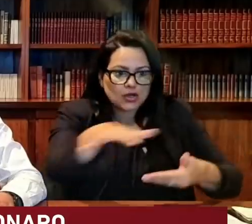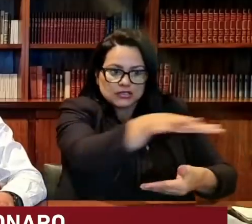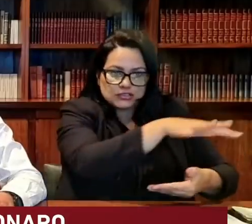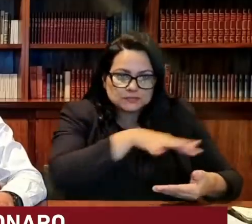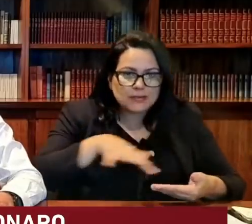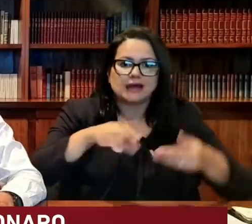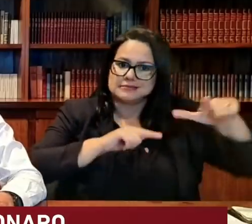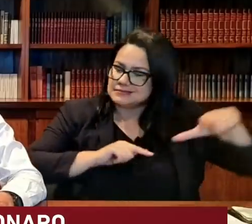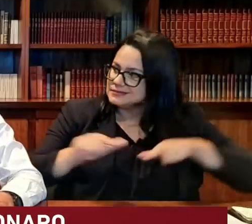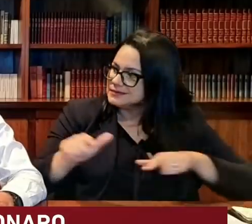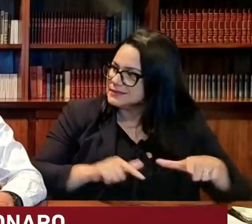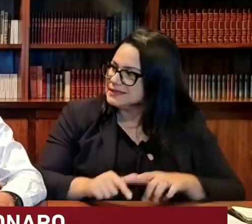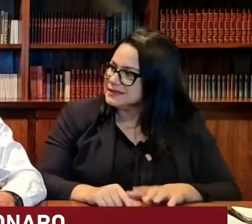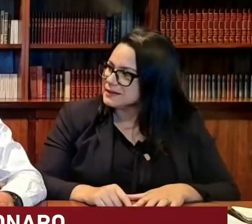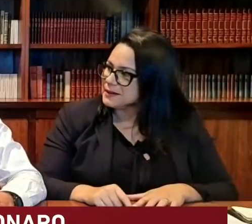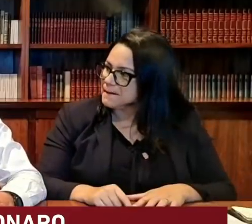ocupando.